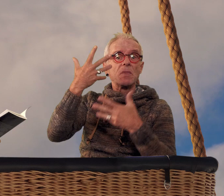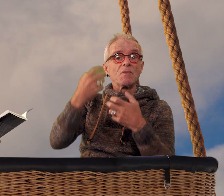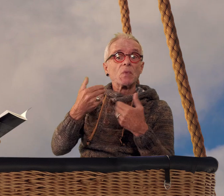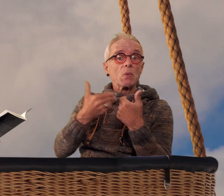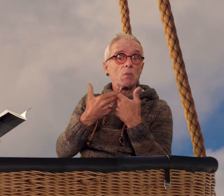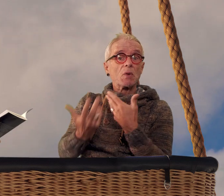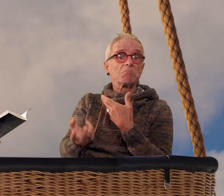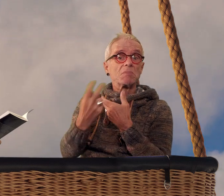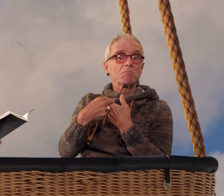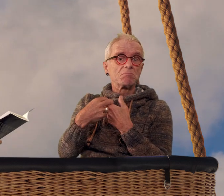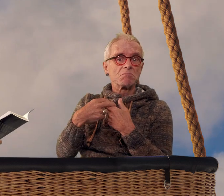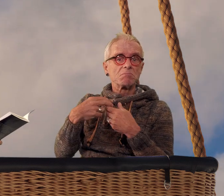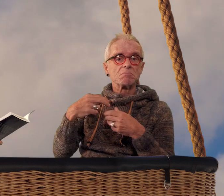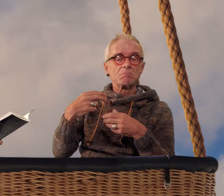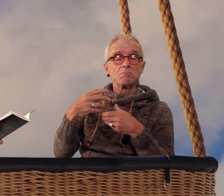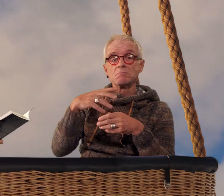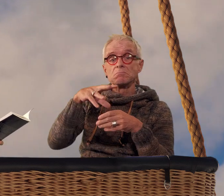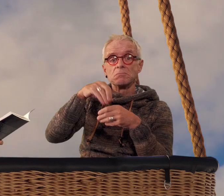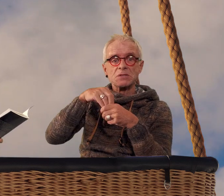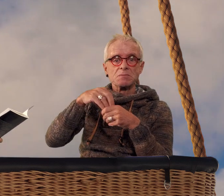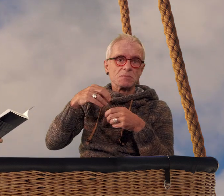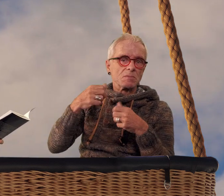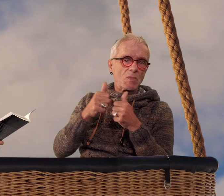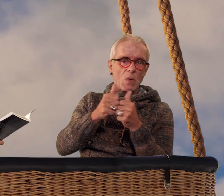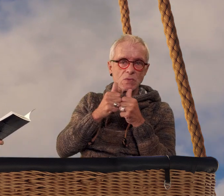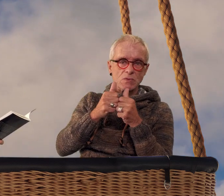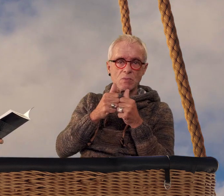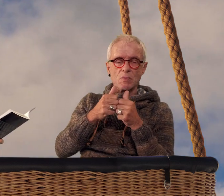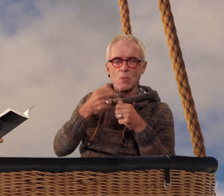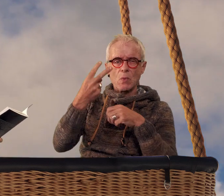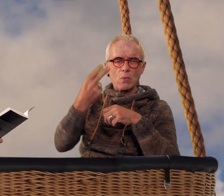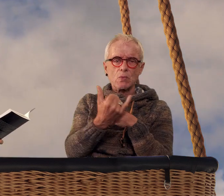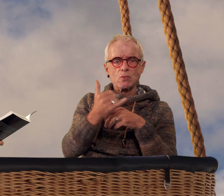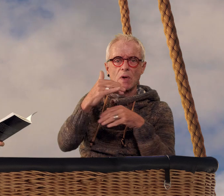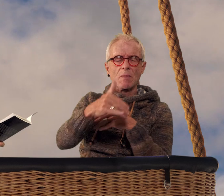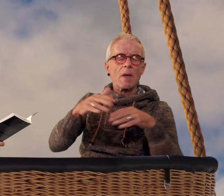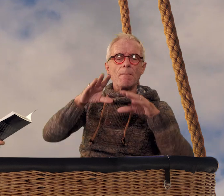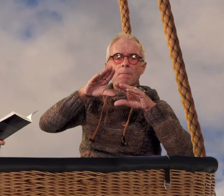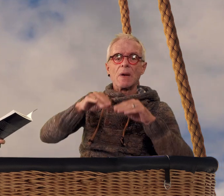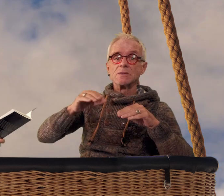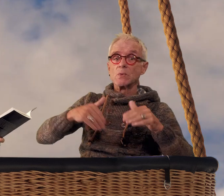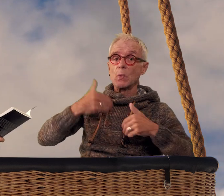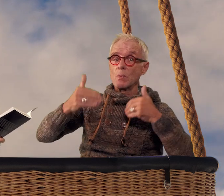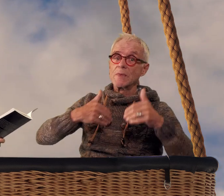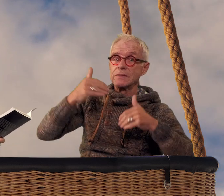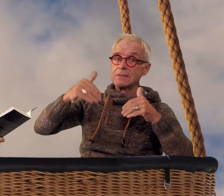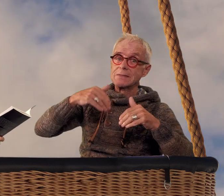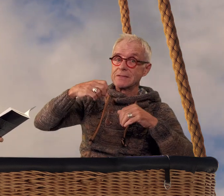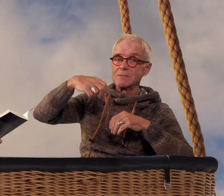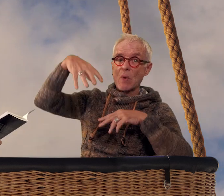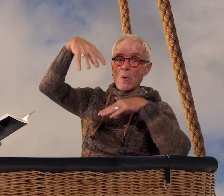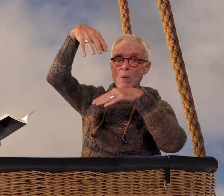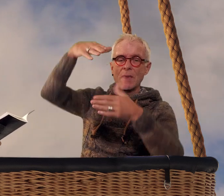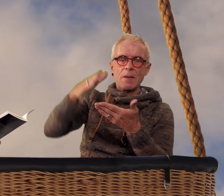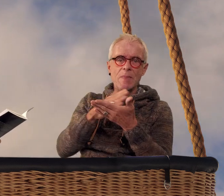avec moi. Deux jours après, nous devions nous enlever de la place de la Comédie. Je m'occupais donc immédiatement de